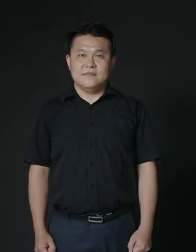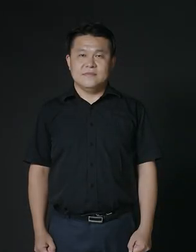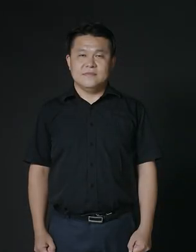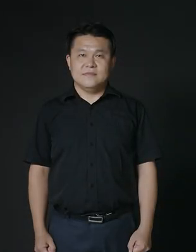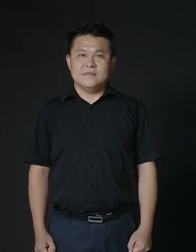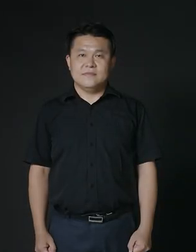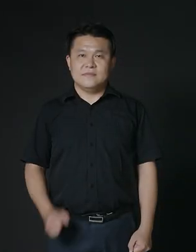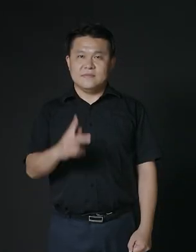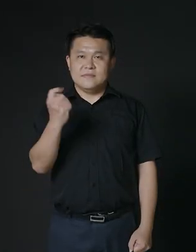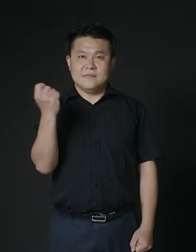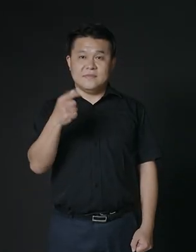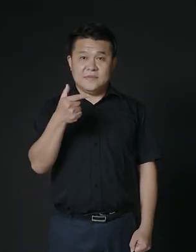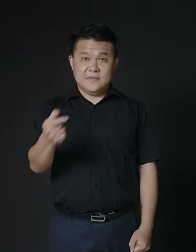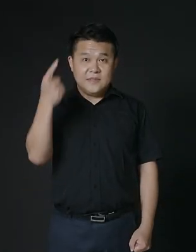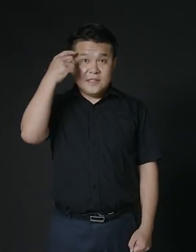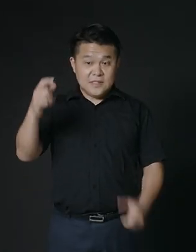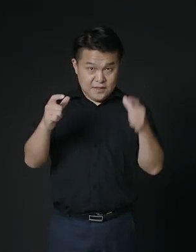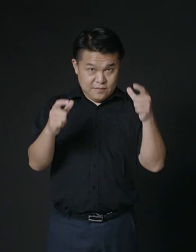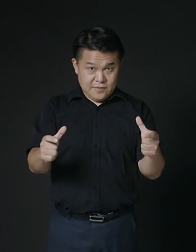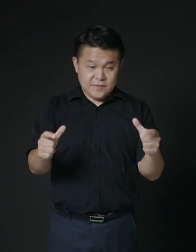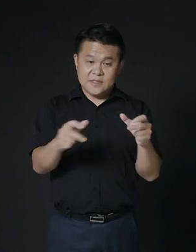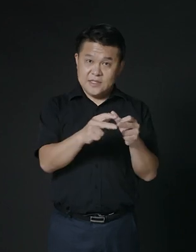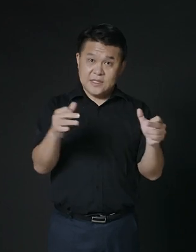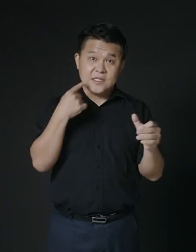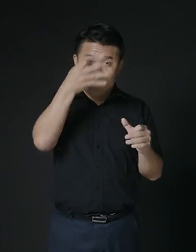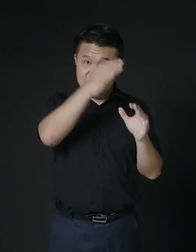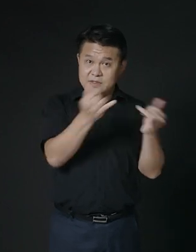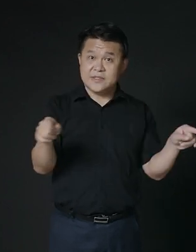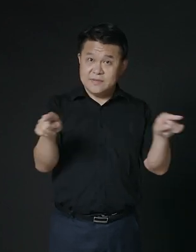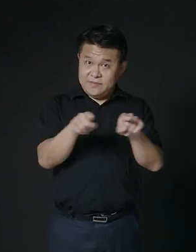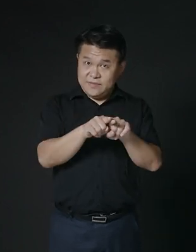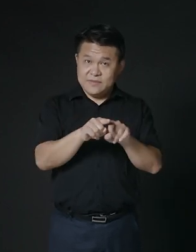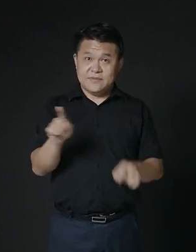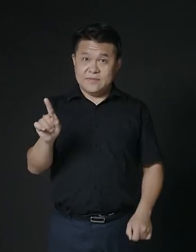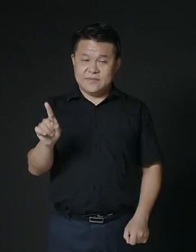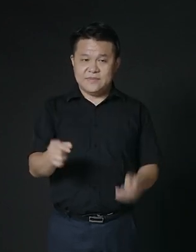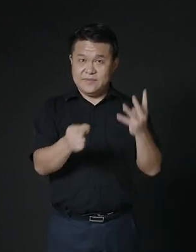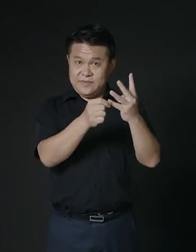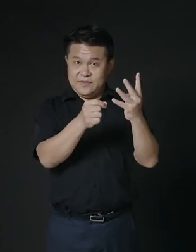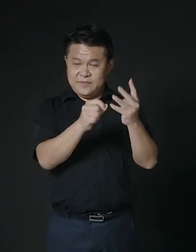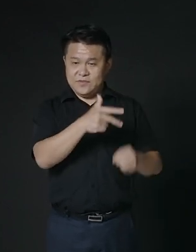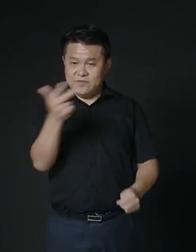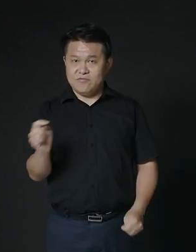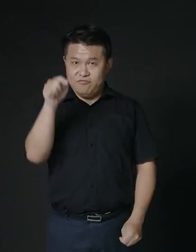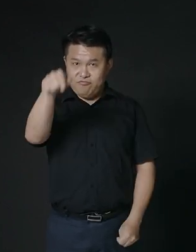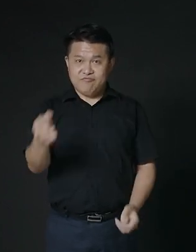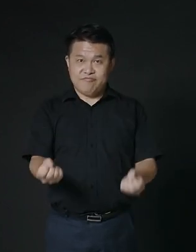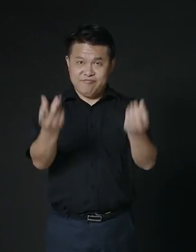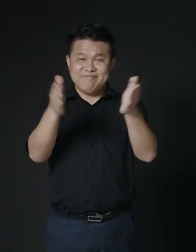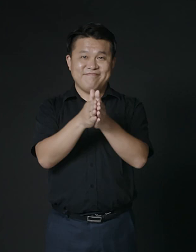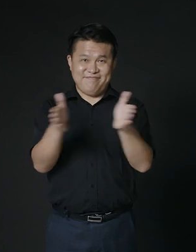ktn 즈의 상상마당 은 장애 예술가와 함께하는 제 4회 오버 더 레인보우 를